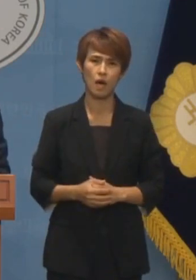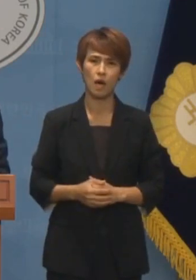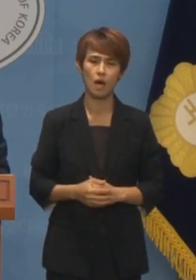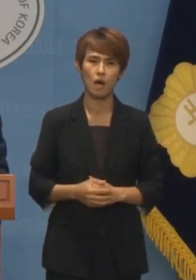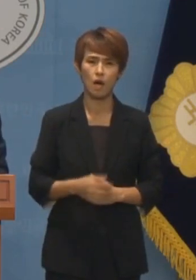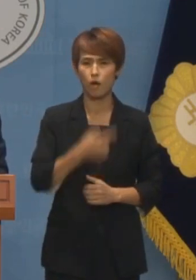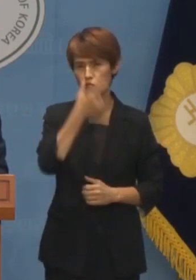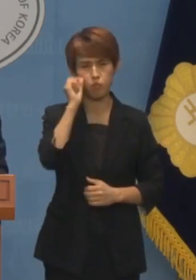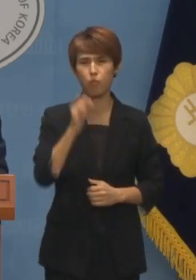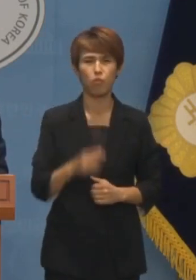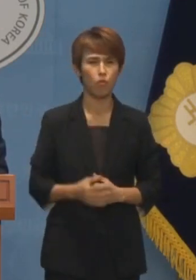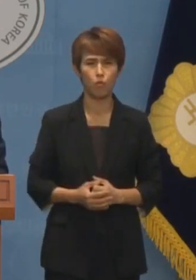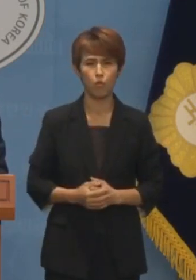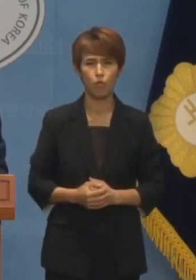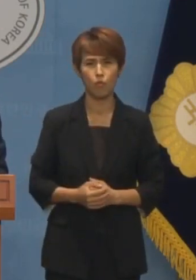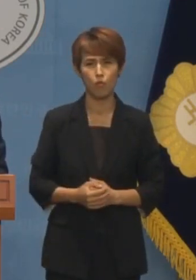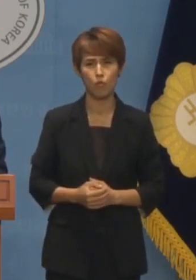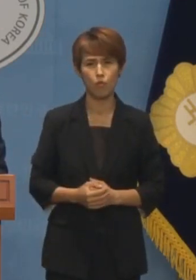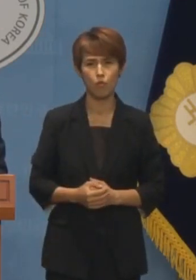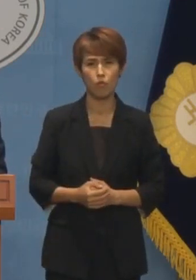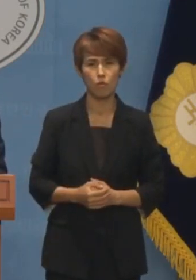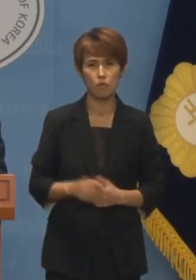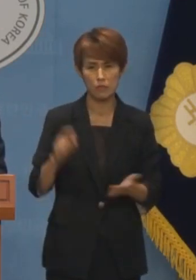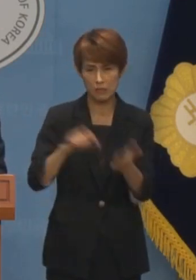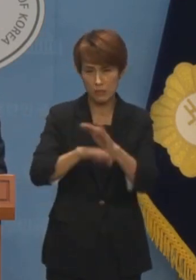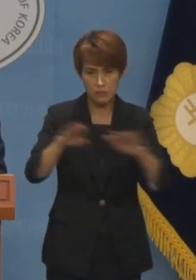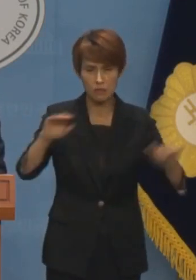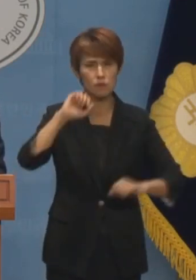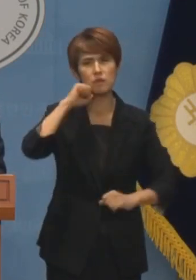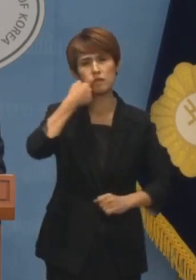언발에 오줌 누기도 되지 않는